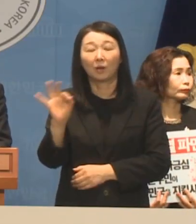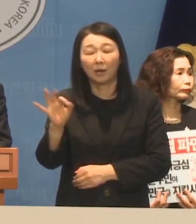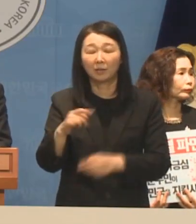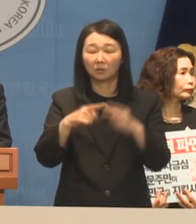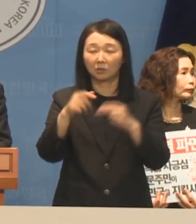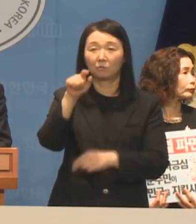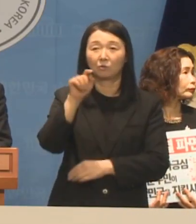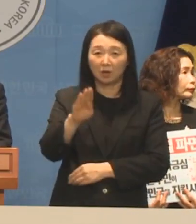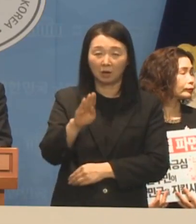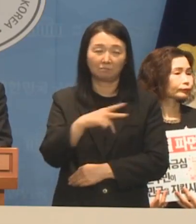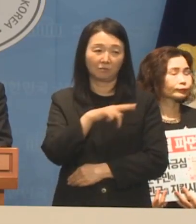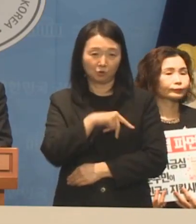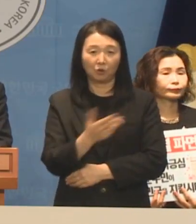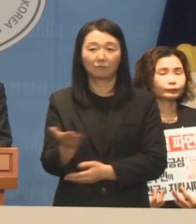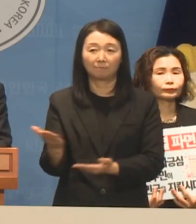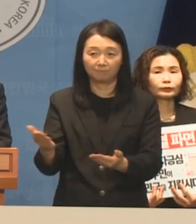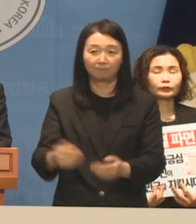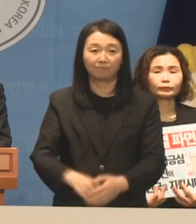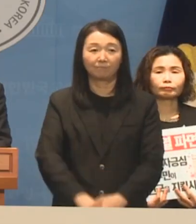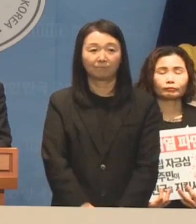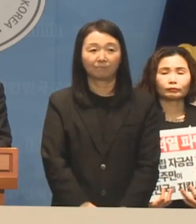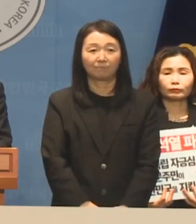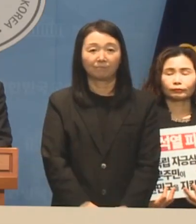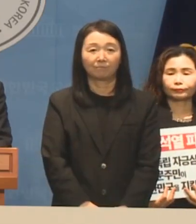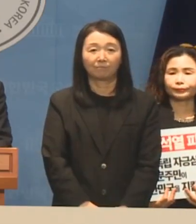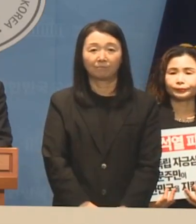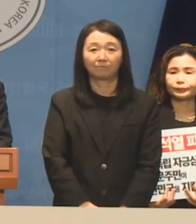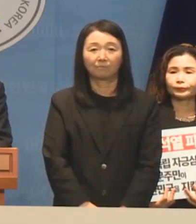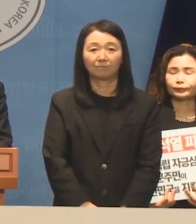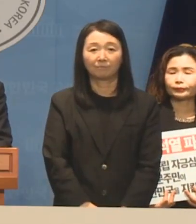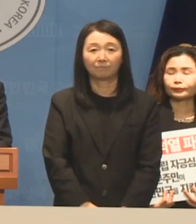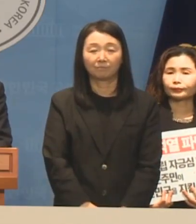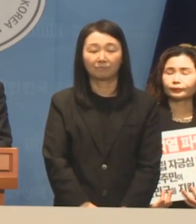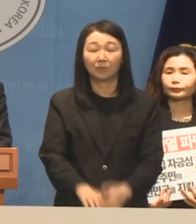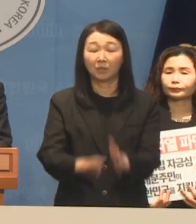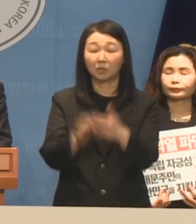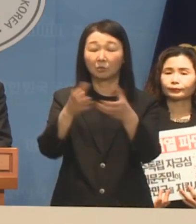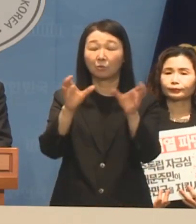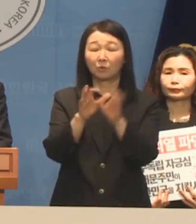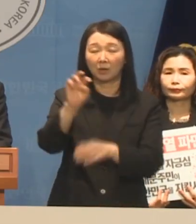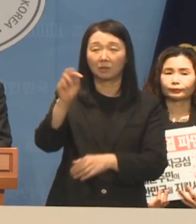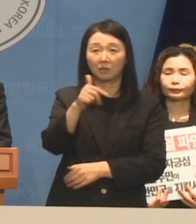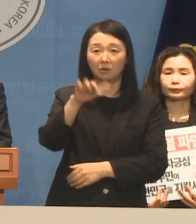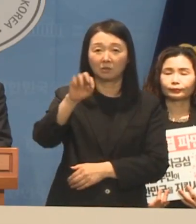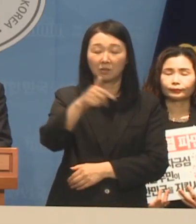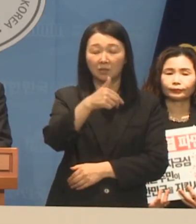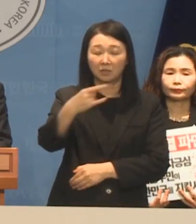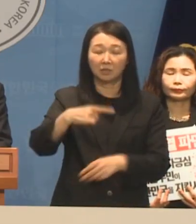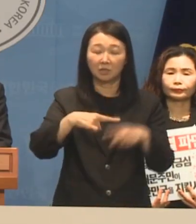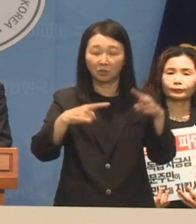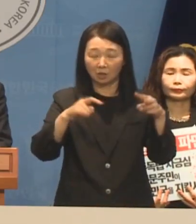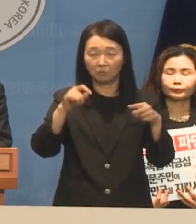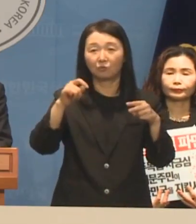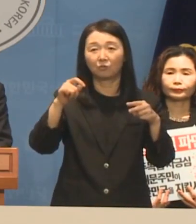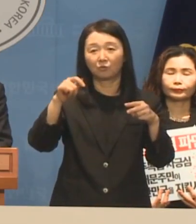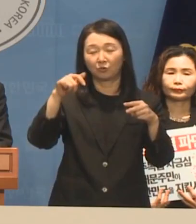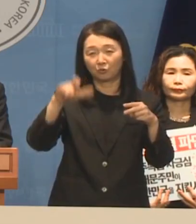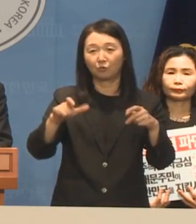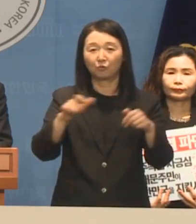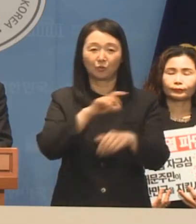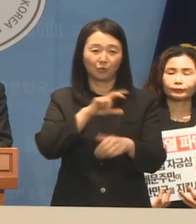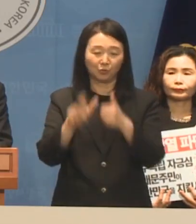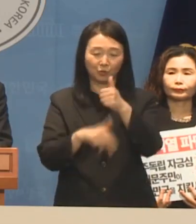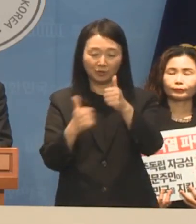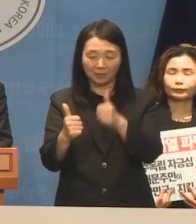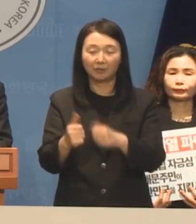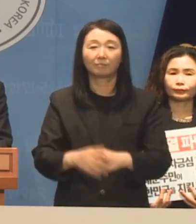서대문갑 국회의원님 참석하셨습니다. 네, 진보당 전진희 서대문구 위원장님 함께해